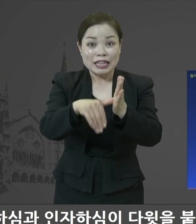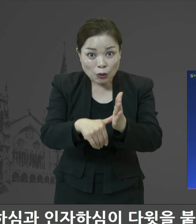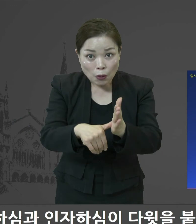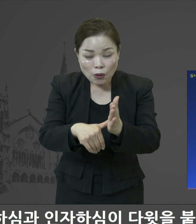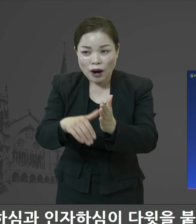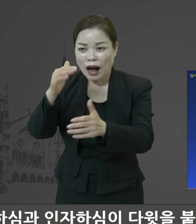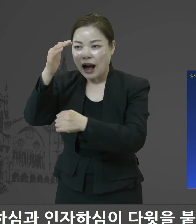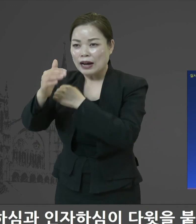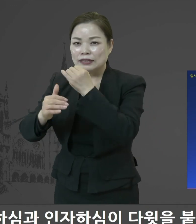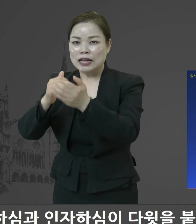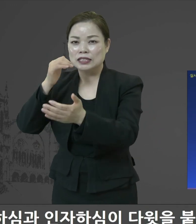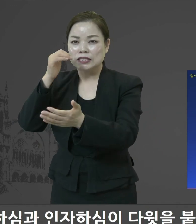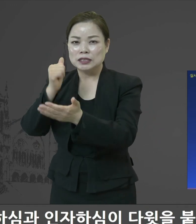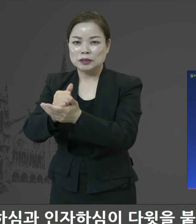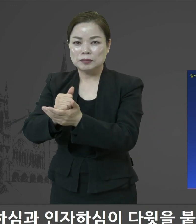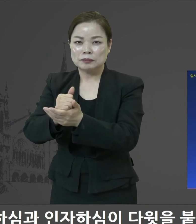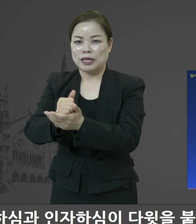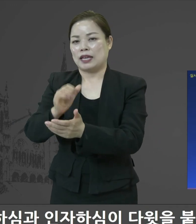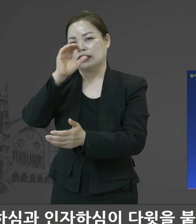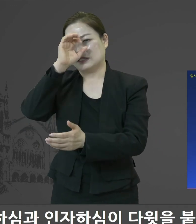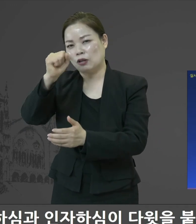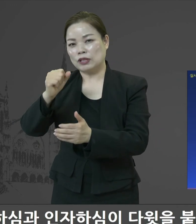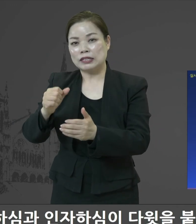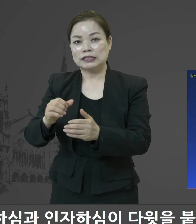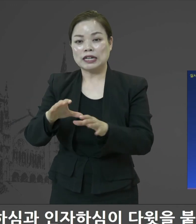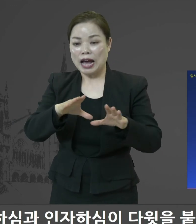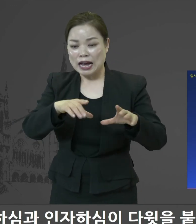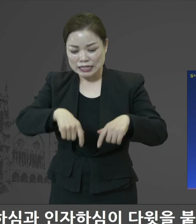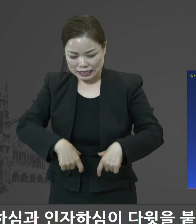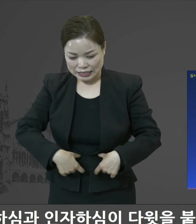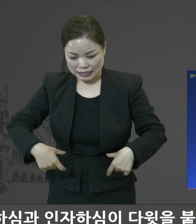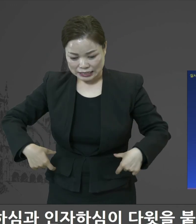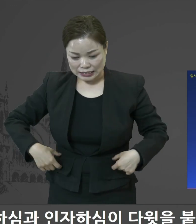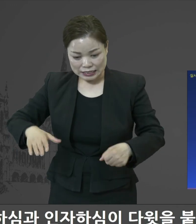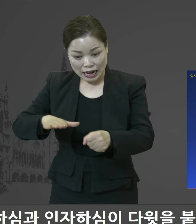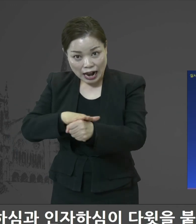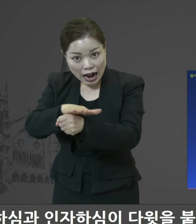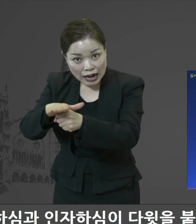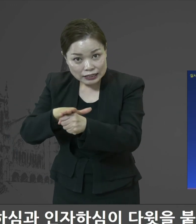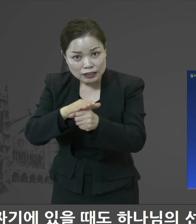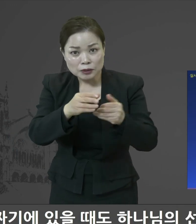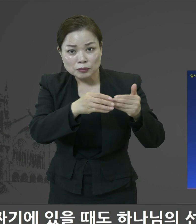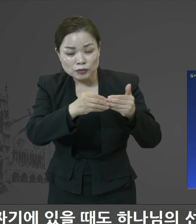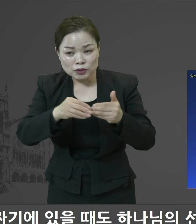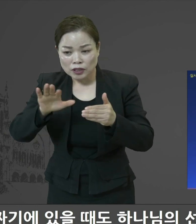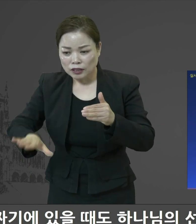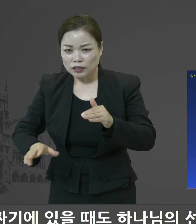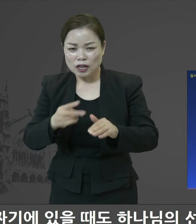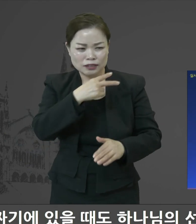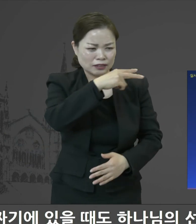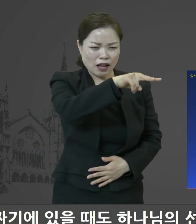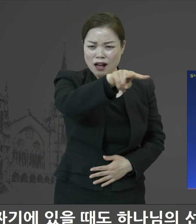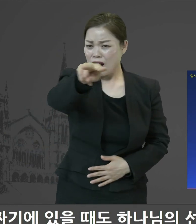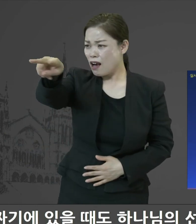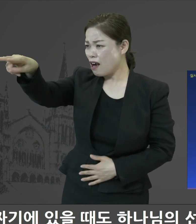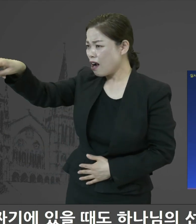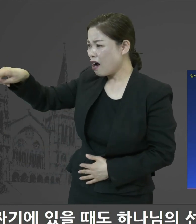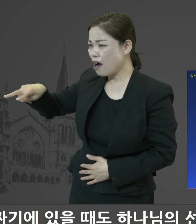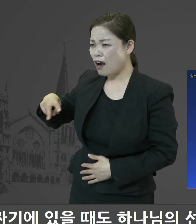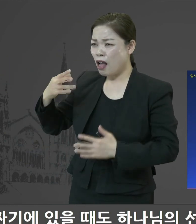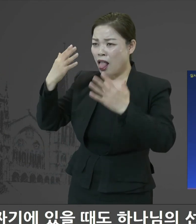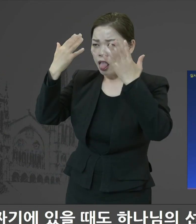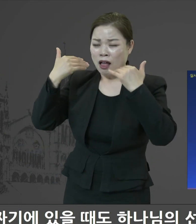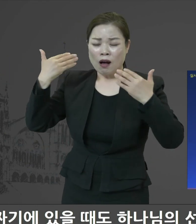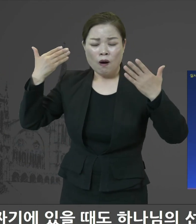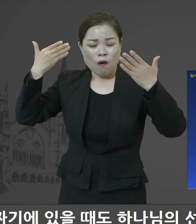하나님의 선하심과 인자하심이 그와 함께합니다. 앞과 뒤, 좌우, 위아래 아무것도 보이지 않는